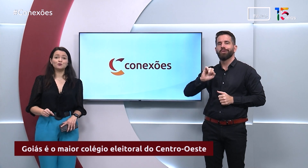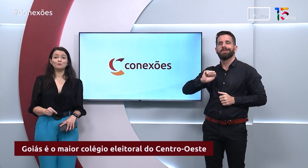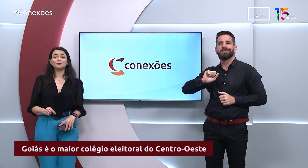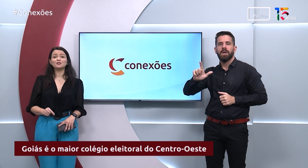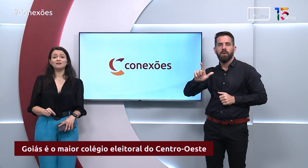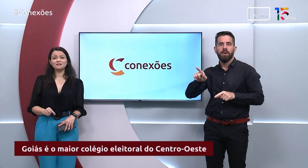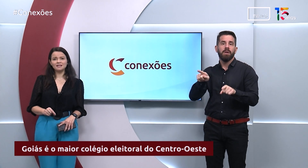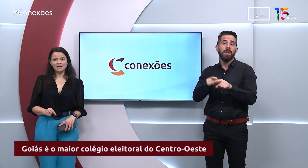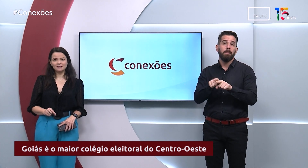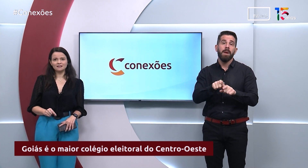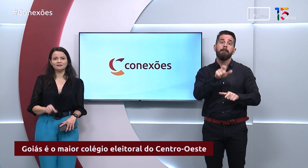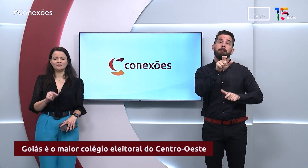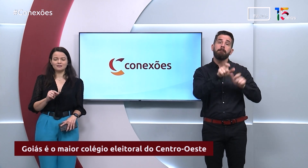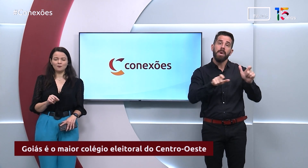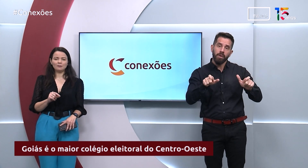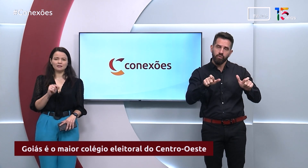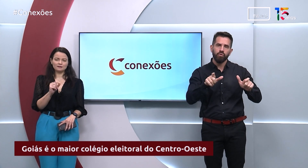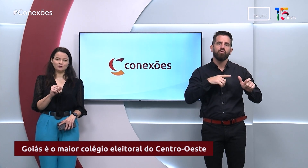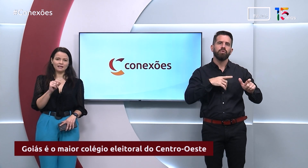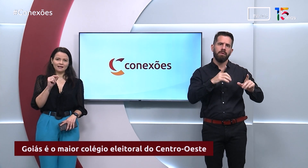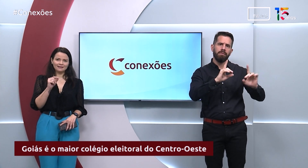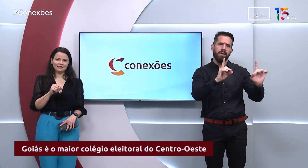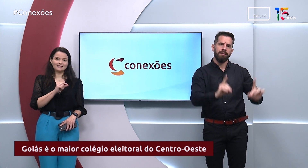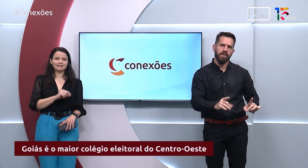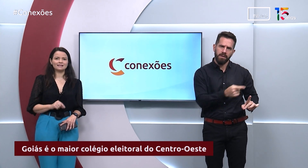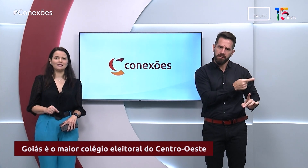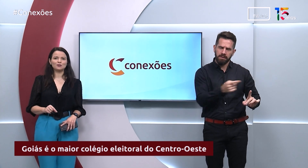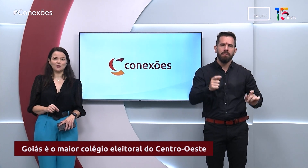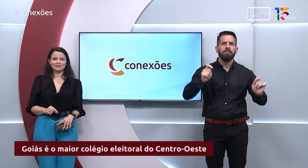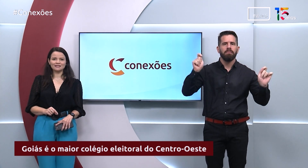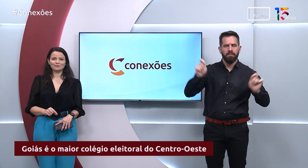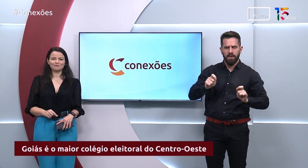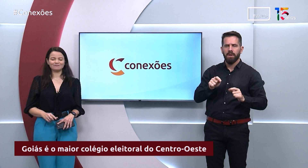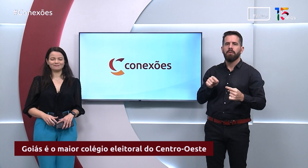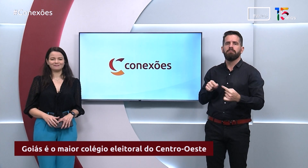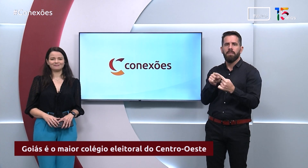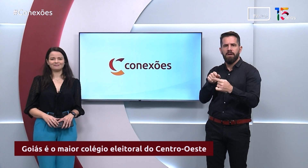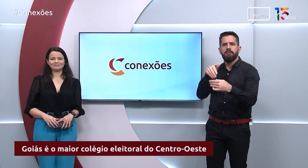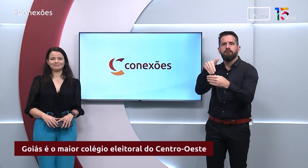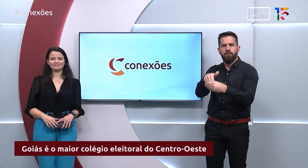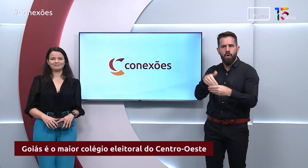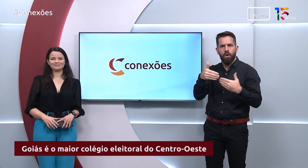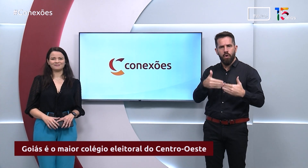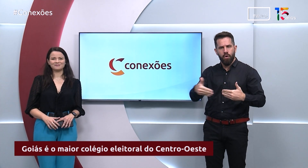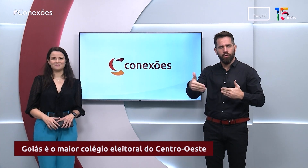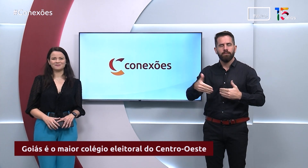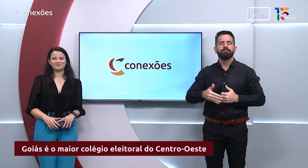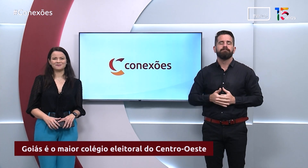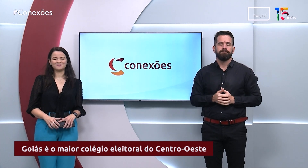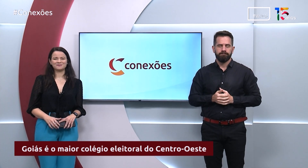com algum tipo de deficiência que estão aptas a votar nestas eleições.